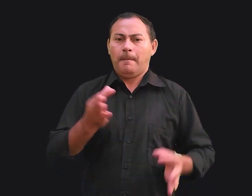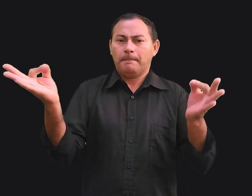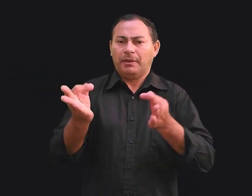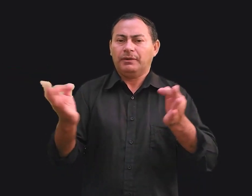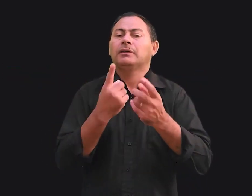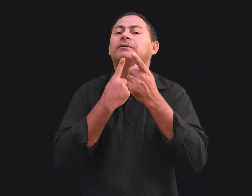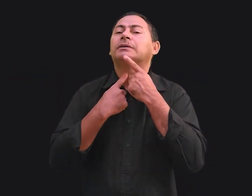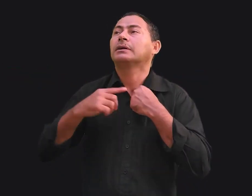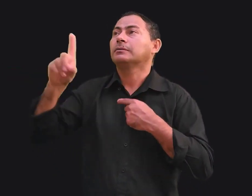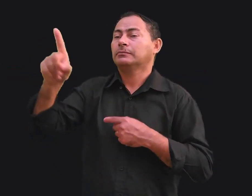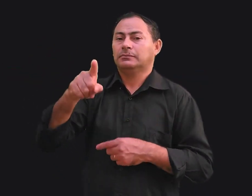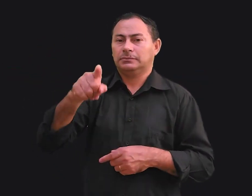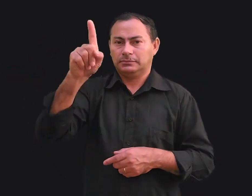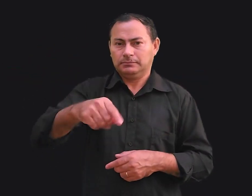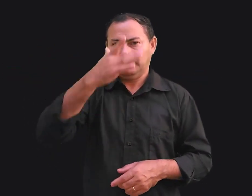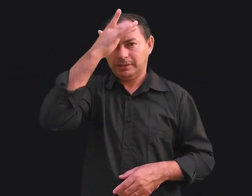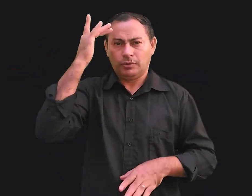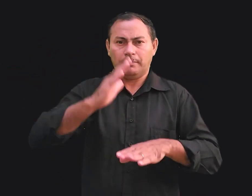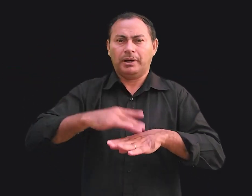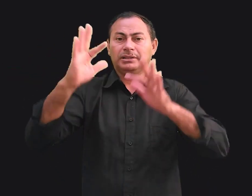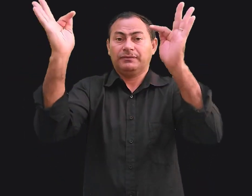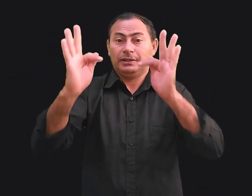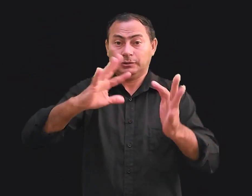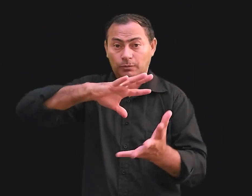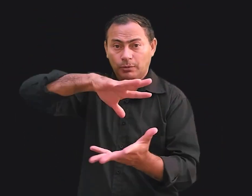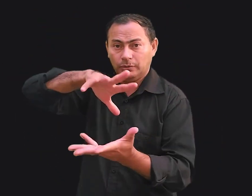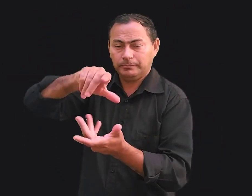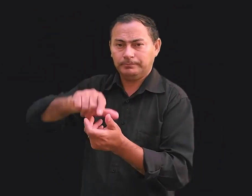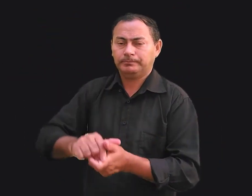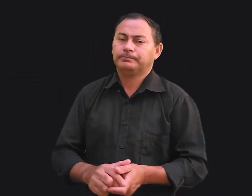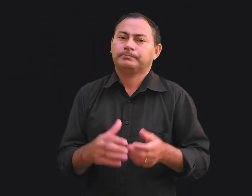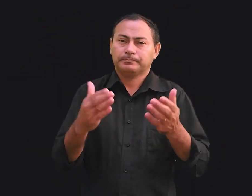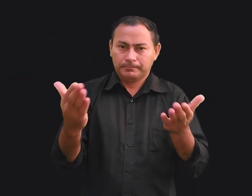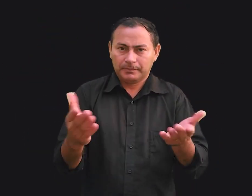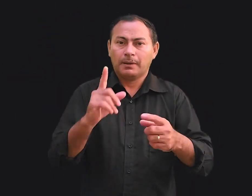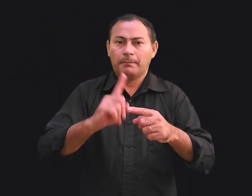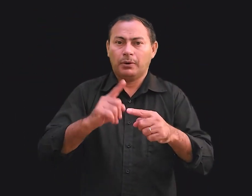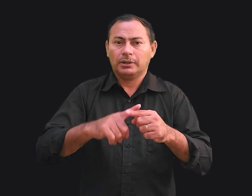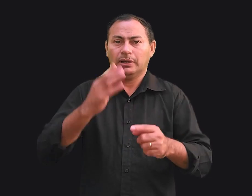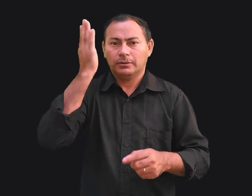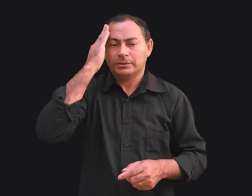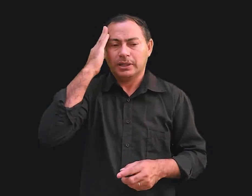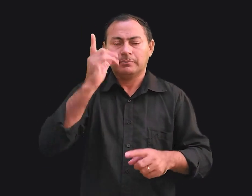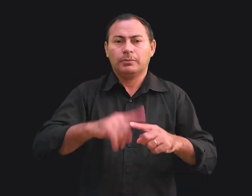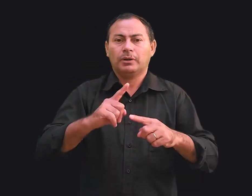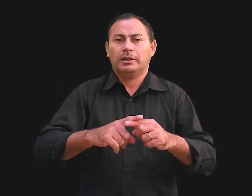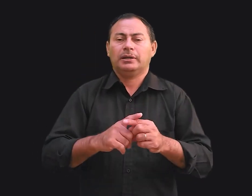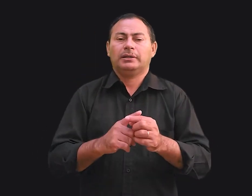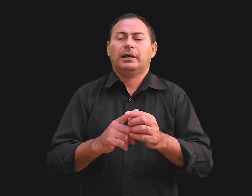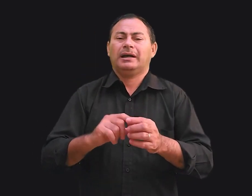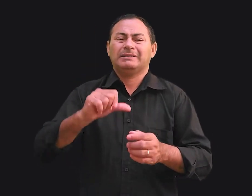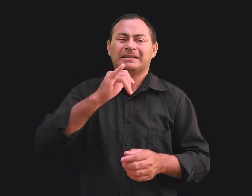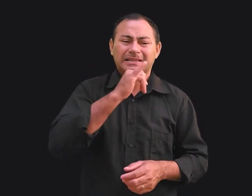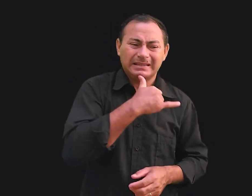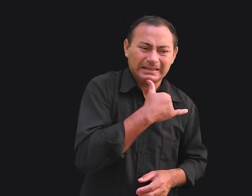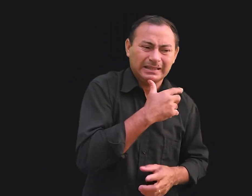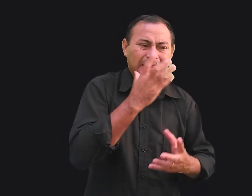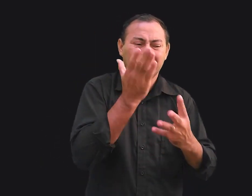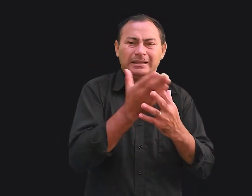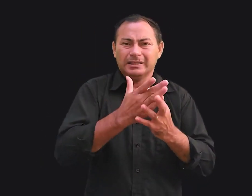perfeita vontade de Deus, você será a pessoa mais feliz do mundo. Isso porque sei que o motivo da infelicidade entre os crentes